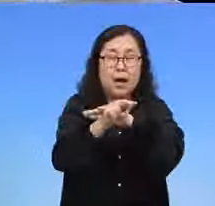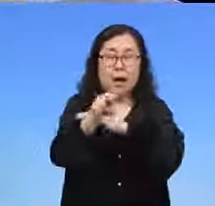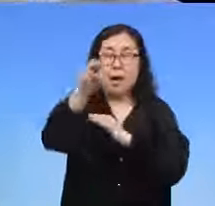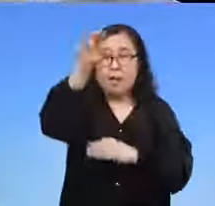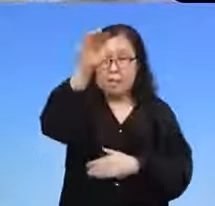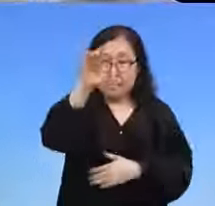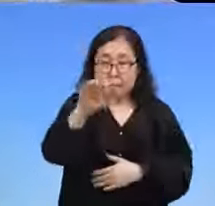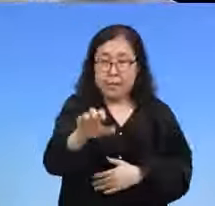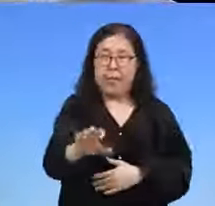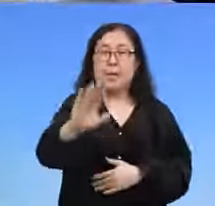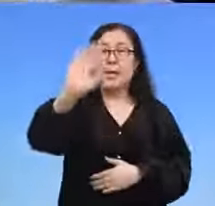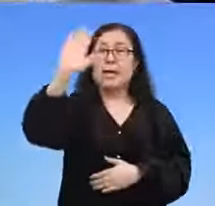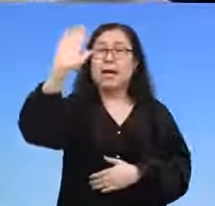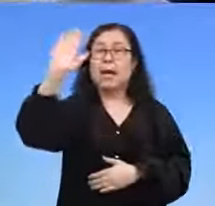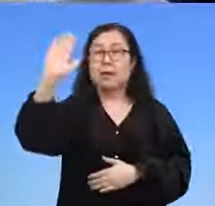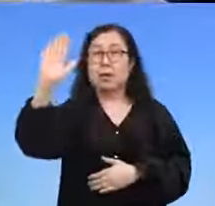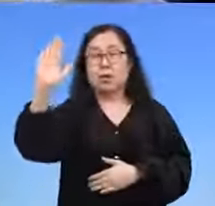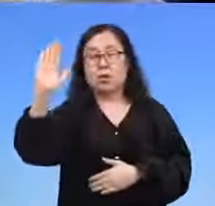피난처 되시네.